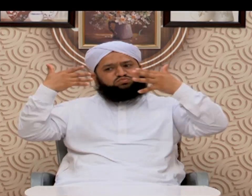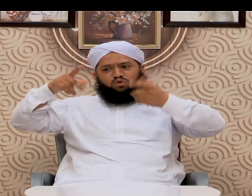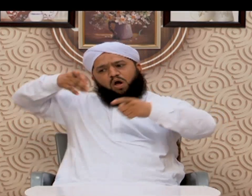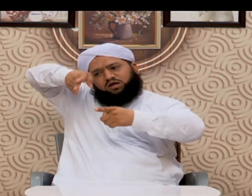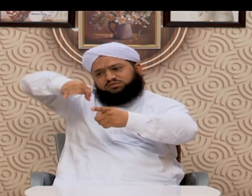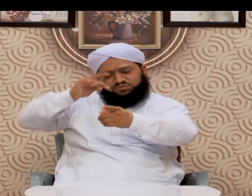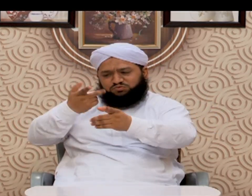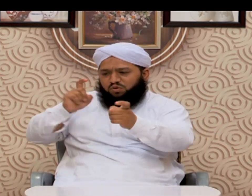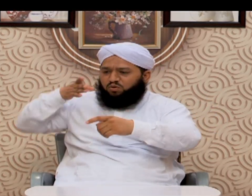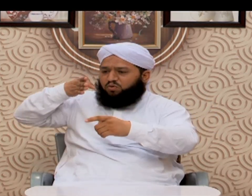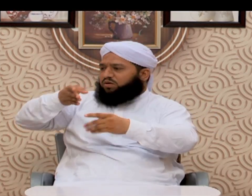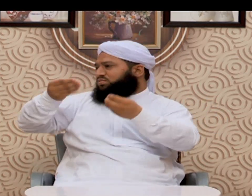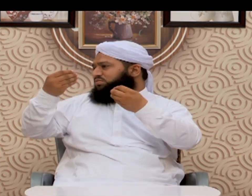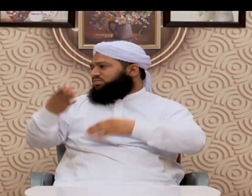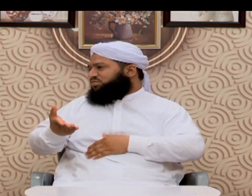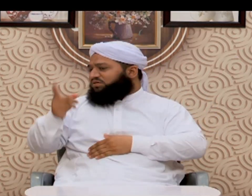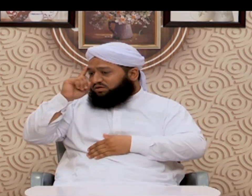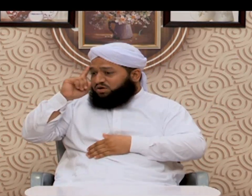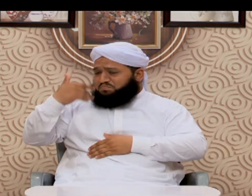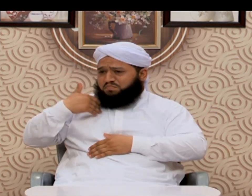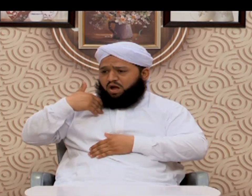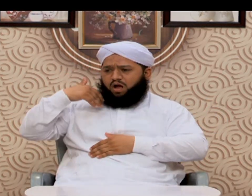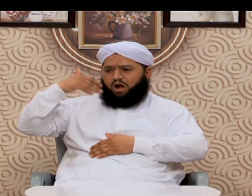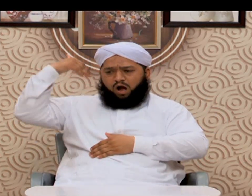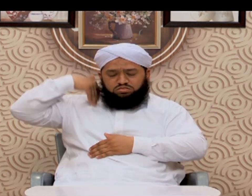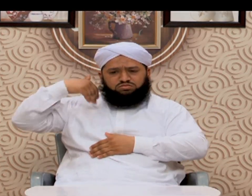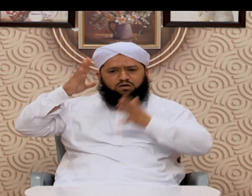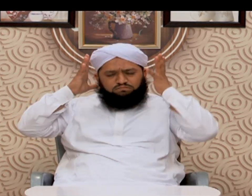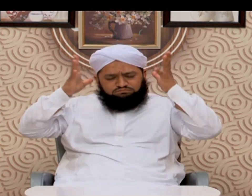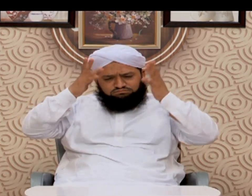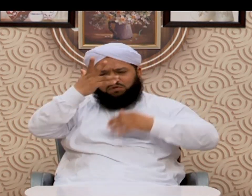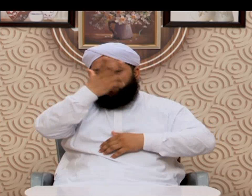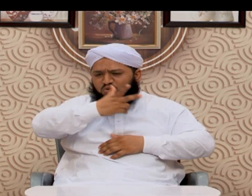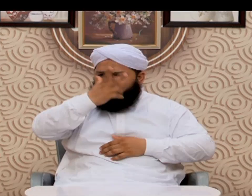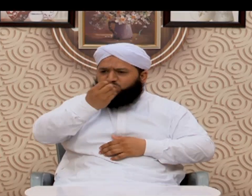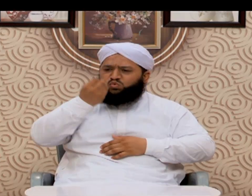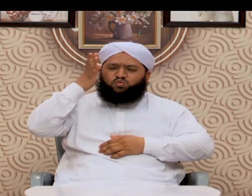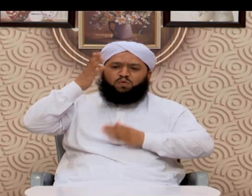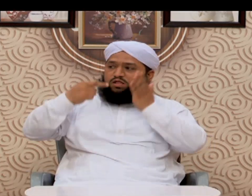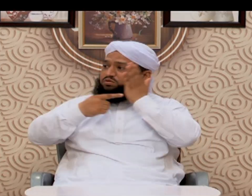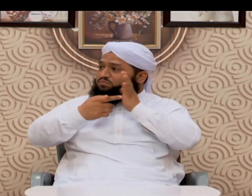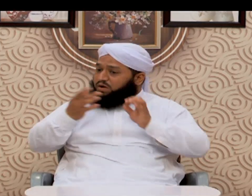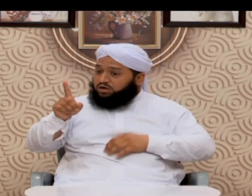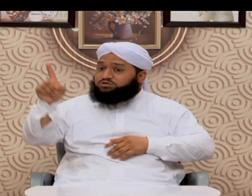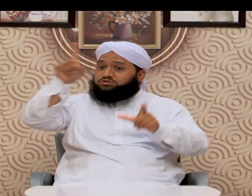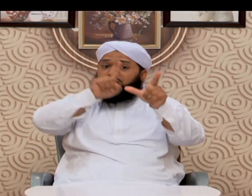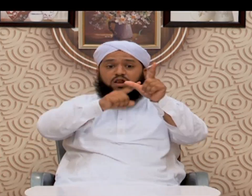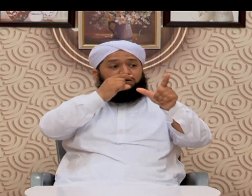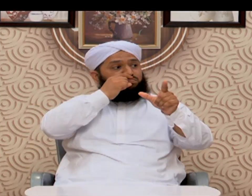کے سامنے ذلیل و رسوا کرتا ہے۔ اب چاہے وہ کتنا بڑا ہی عبادت گزار ہو، تہجد گزار ہو، پورے سال کے روزے